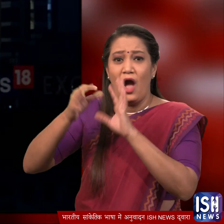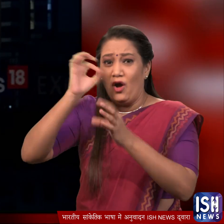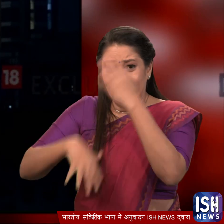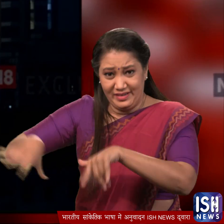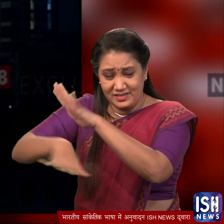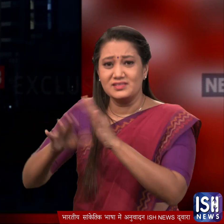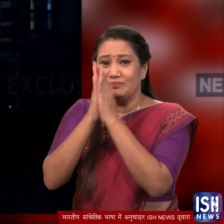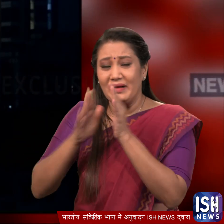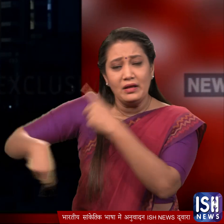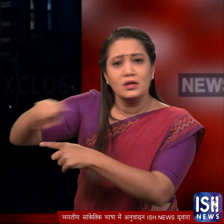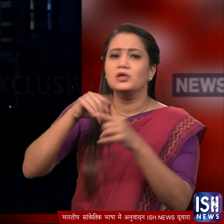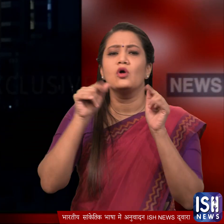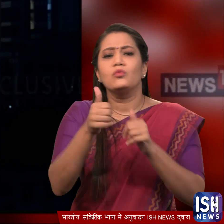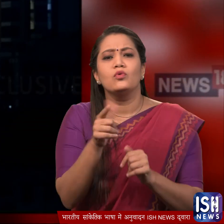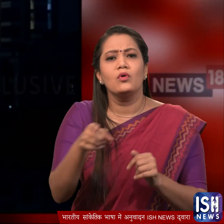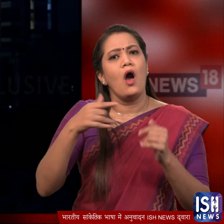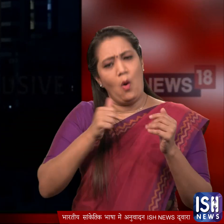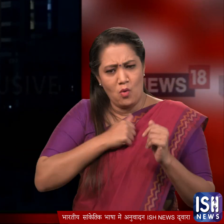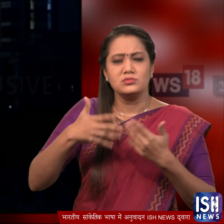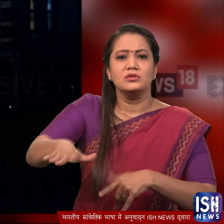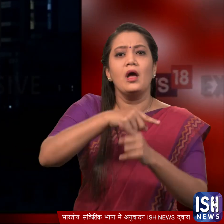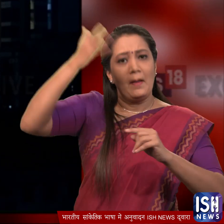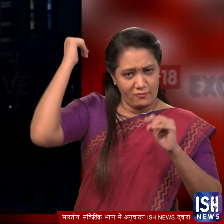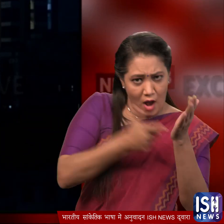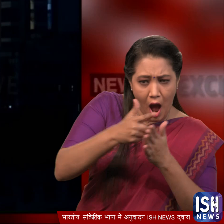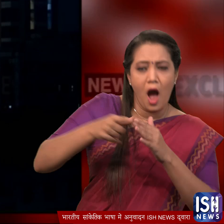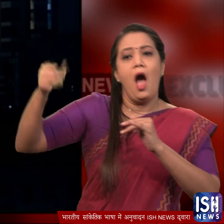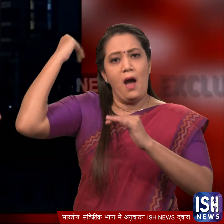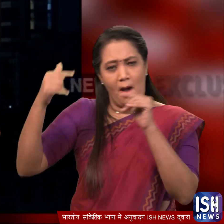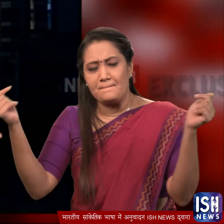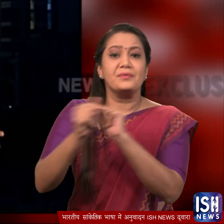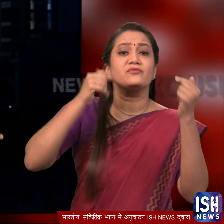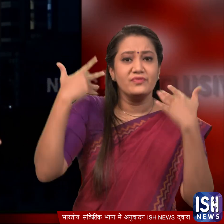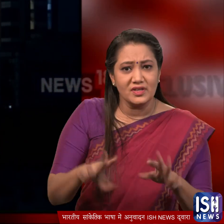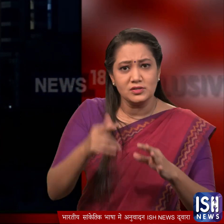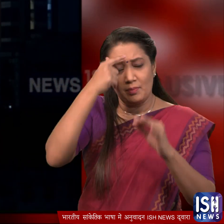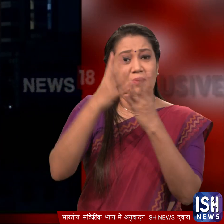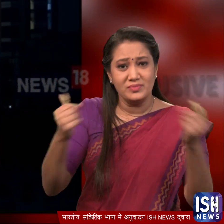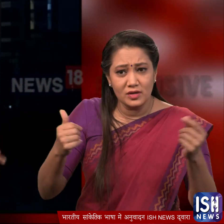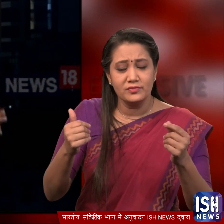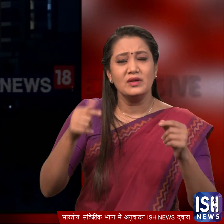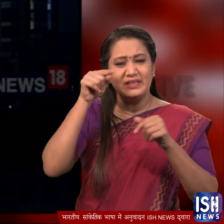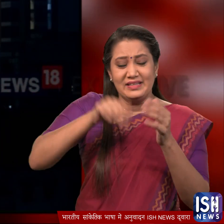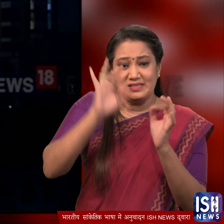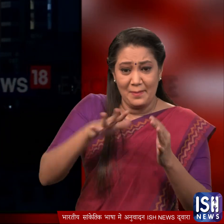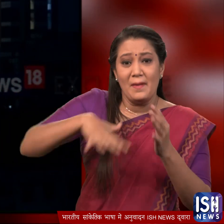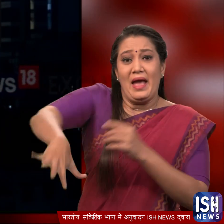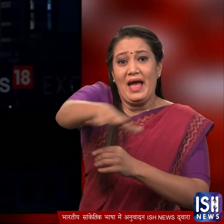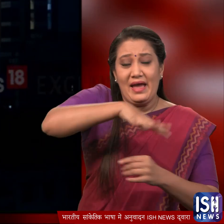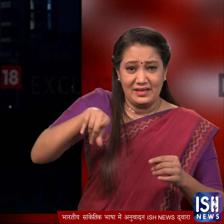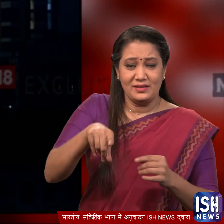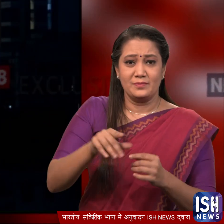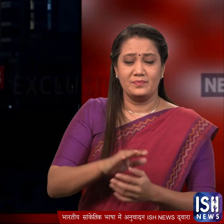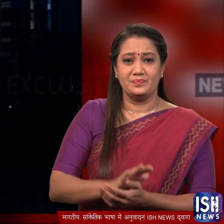बेबुनियाद बताते रहे। पहले भी इस मामले पर गांव वालों और आश्रम के बीच विवाद हुआ था। उसे सुलझाने से पहले ही प्रशासन ने जिस